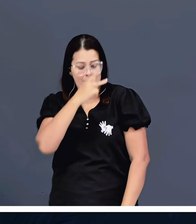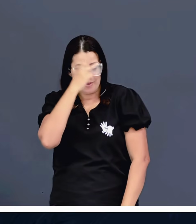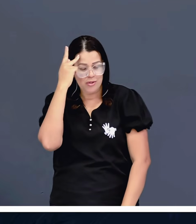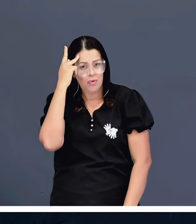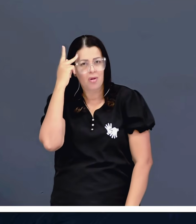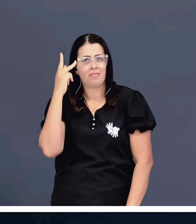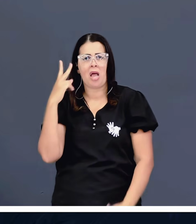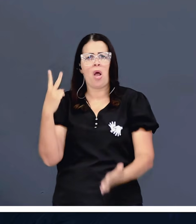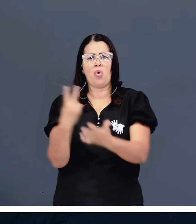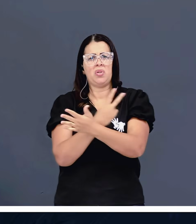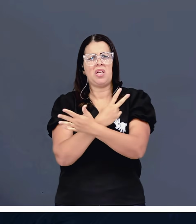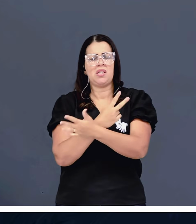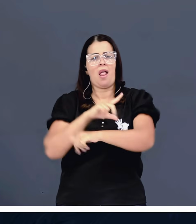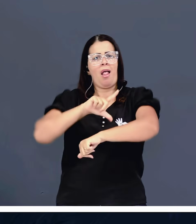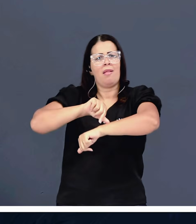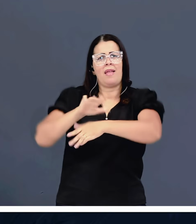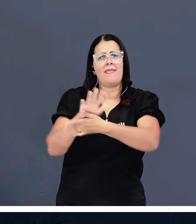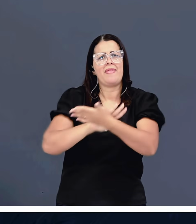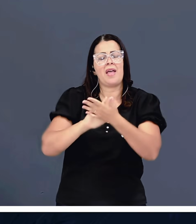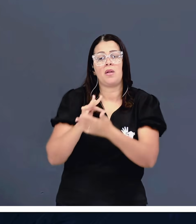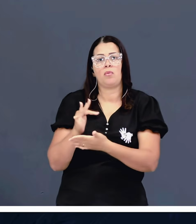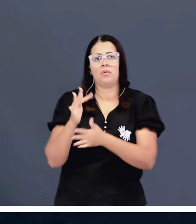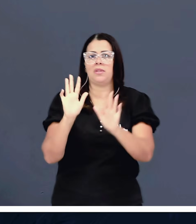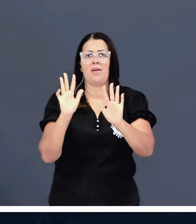atrasado, nem adiantado. É na hora certa.